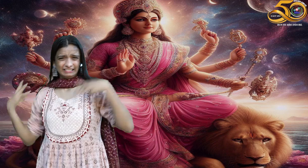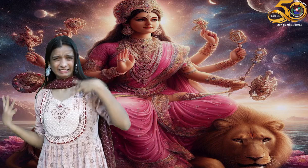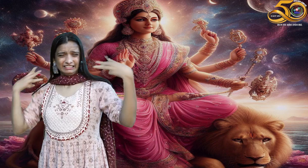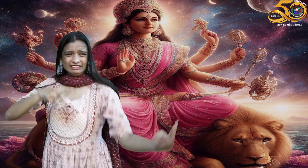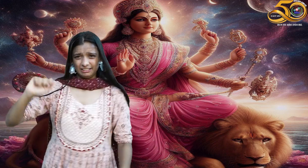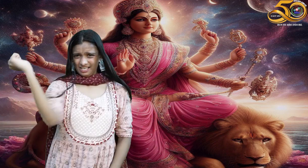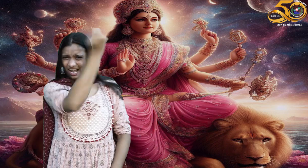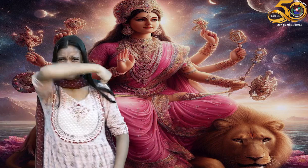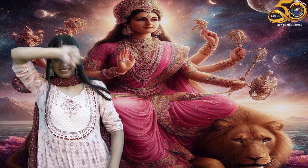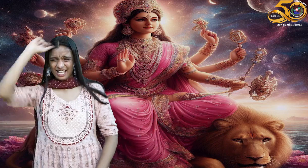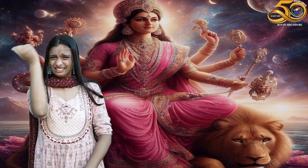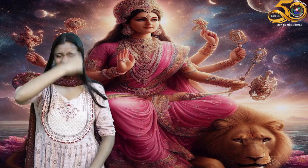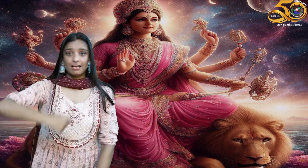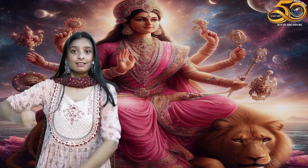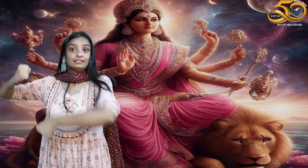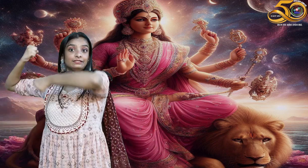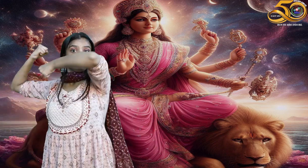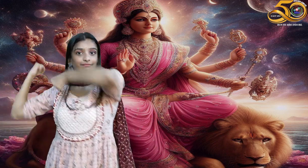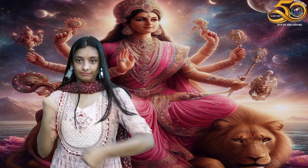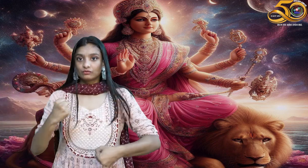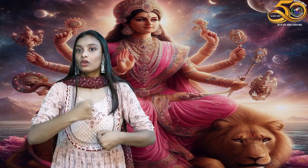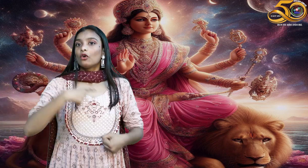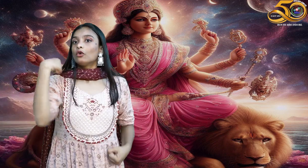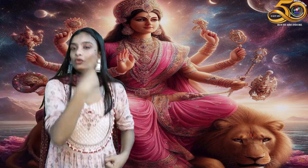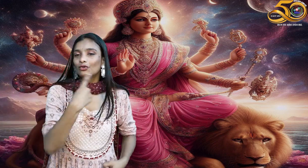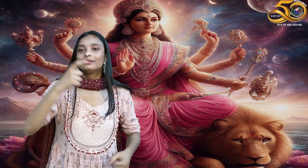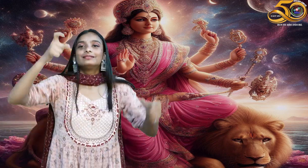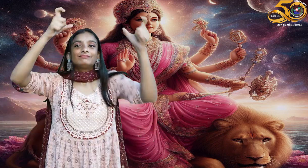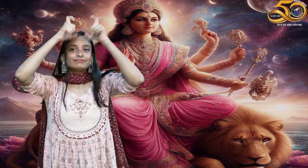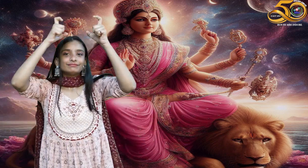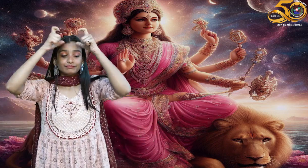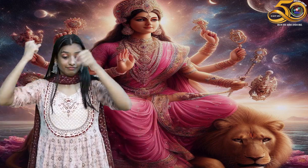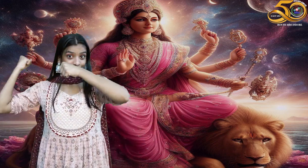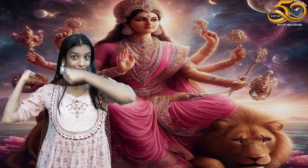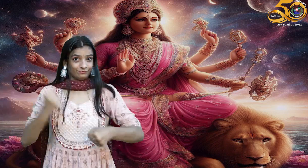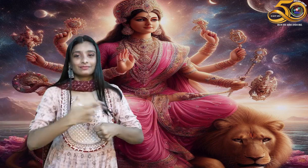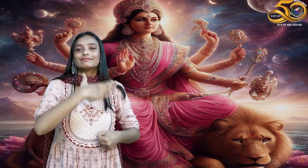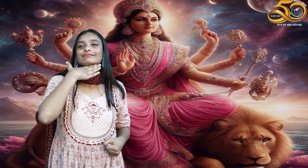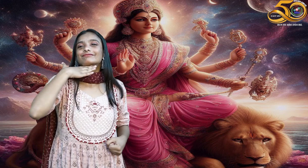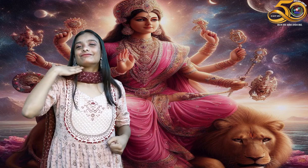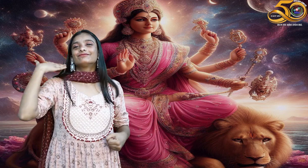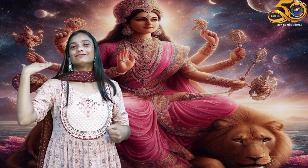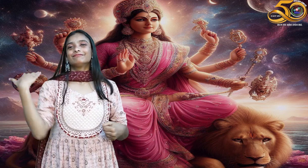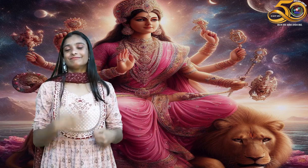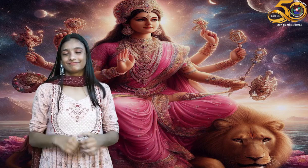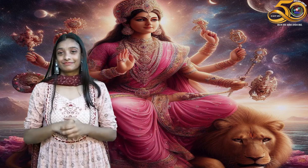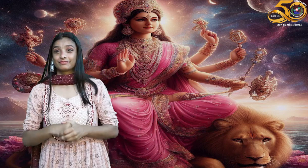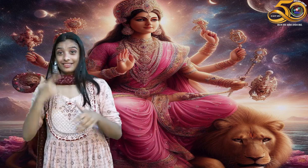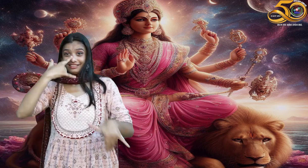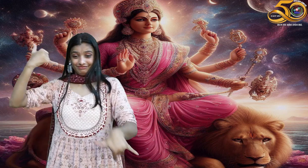और अंत में माता ने महिशा सुर का वद्ध कर दिया तब सभी देवताओं